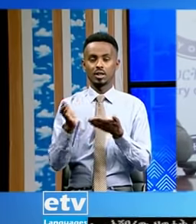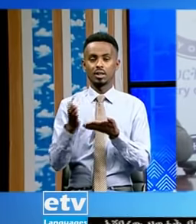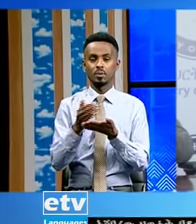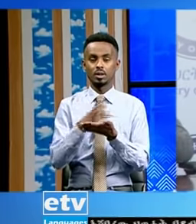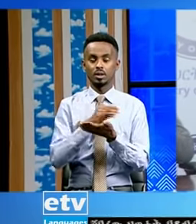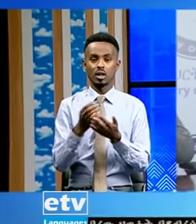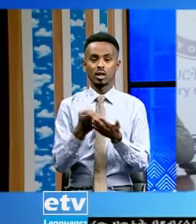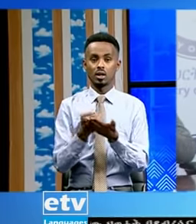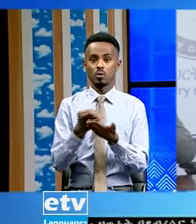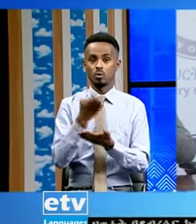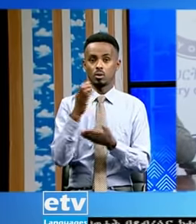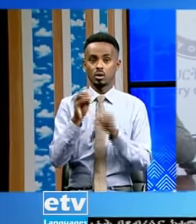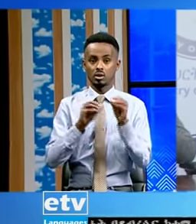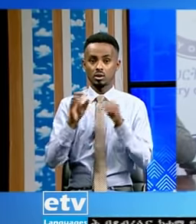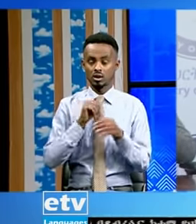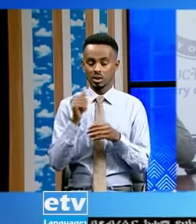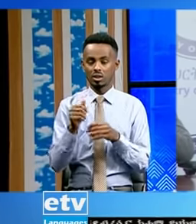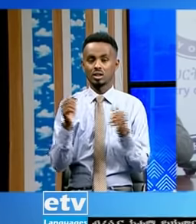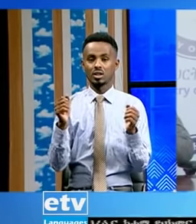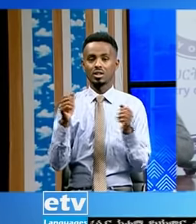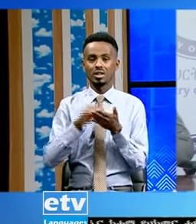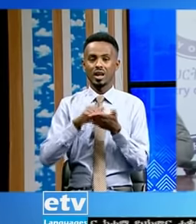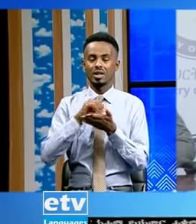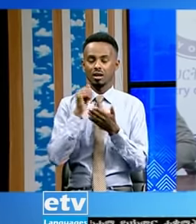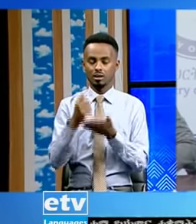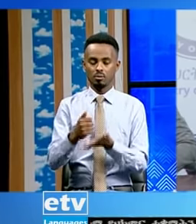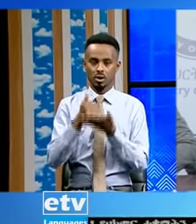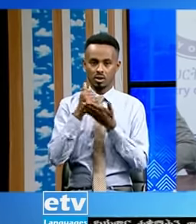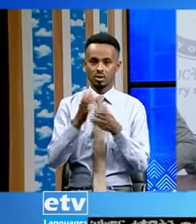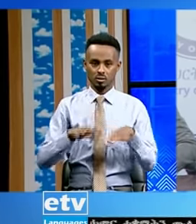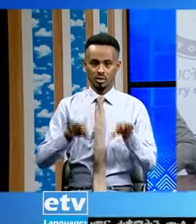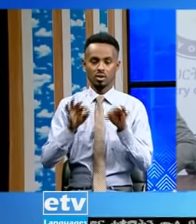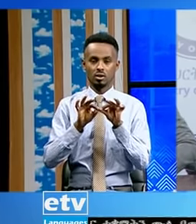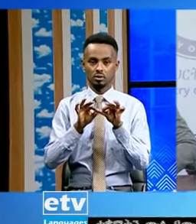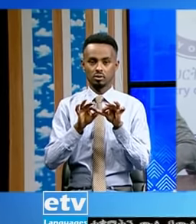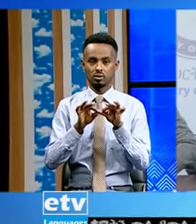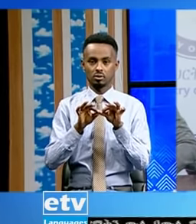የምርትና የኢኮኖሚ እንቅስቃሴያችን እንዳይዳከም ማገዝ።